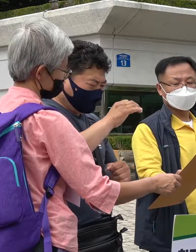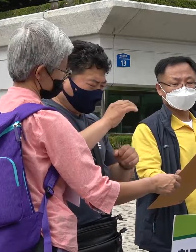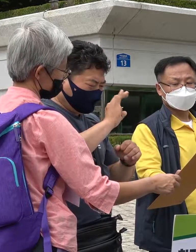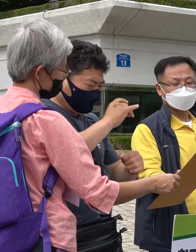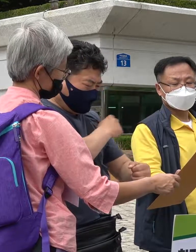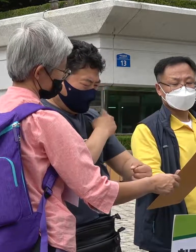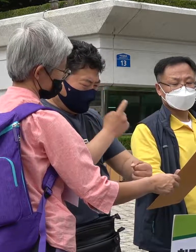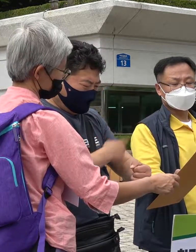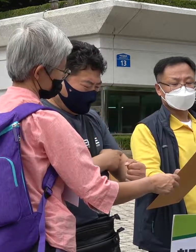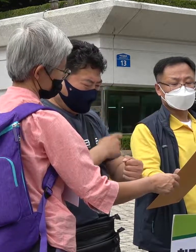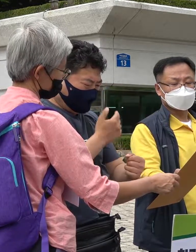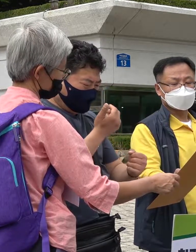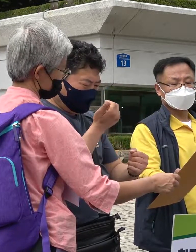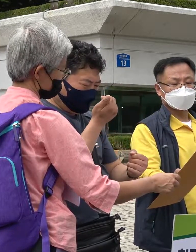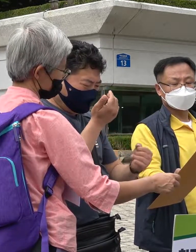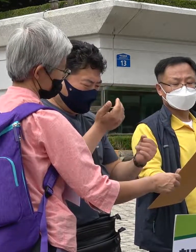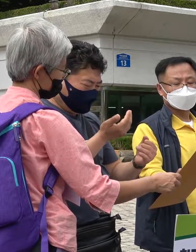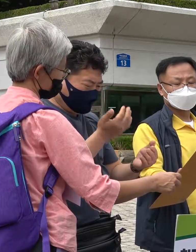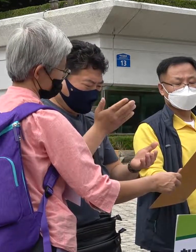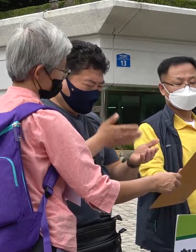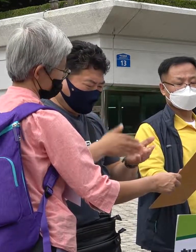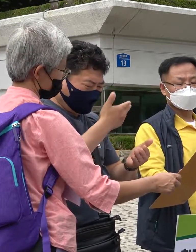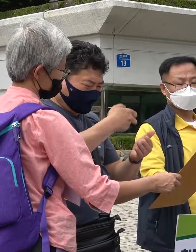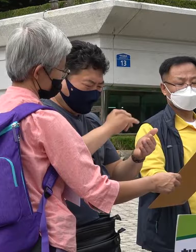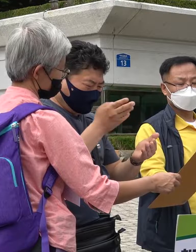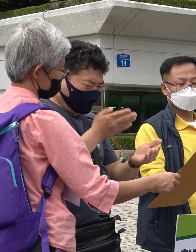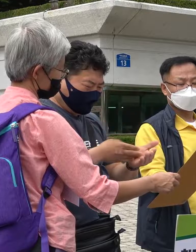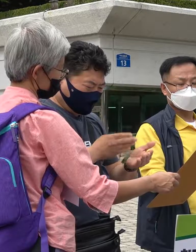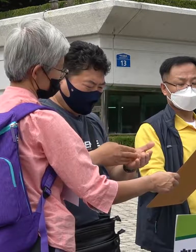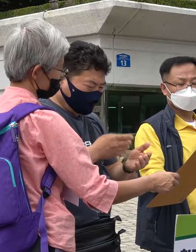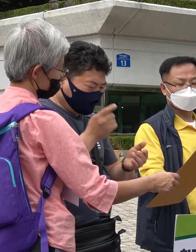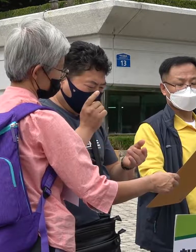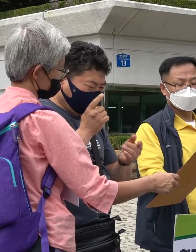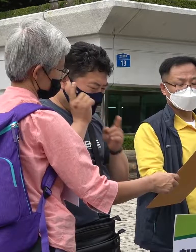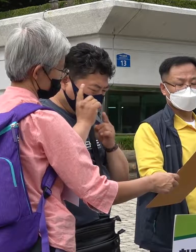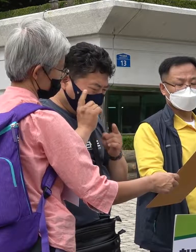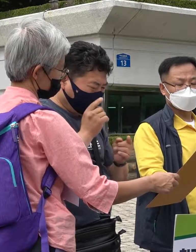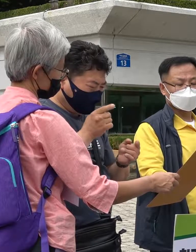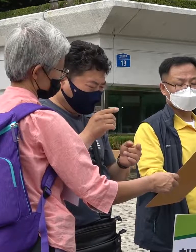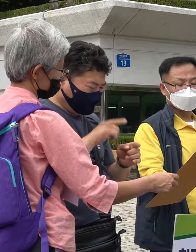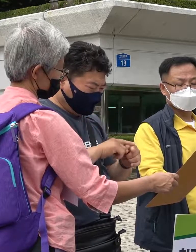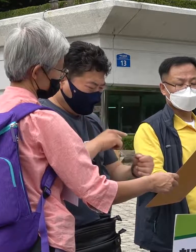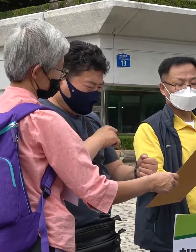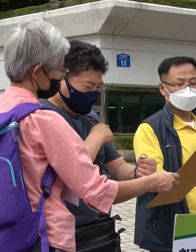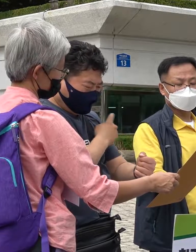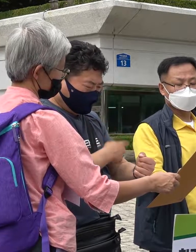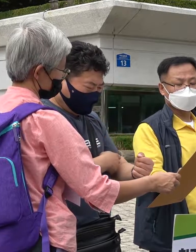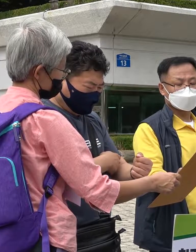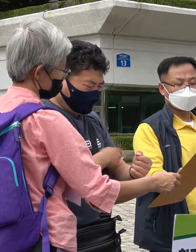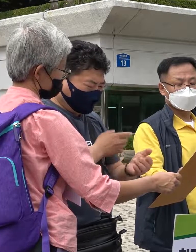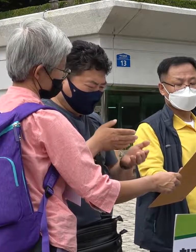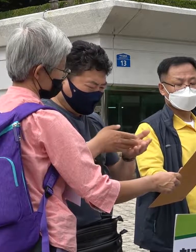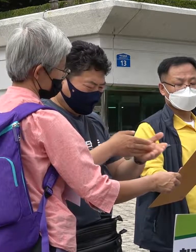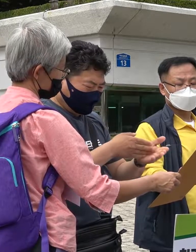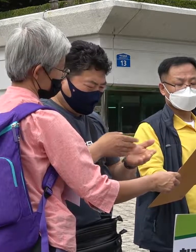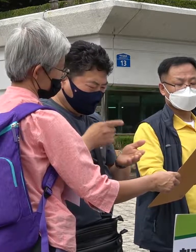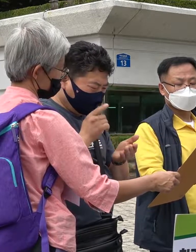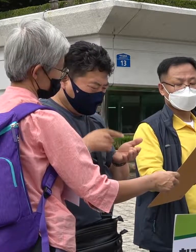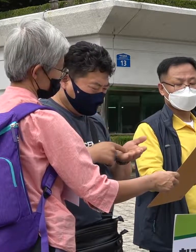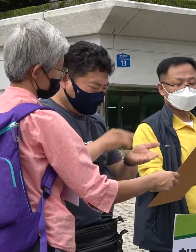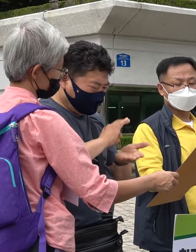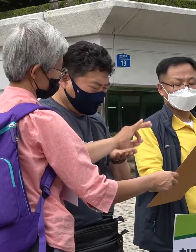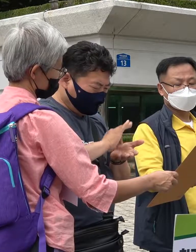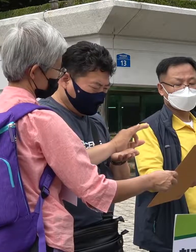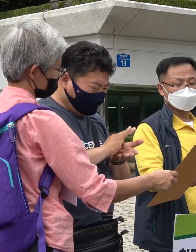국가인권위원회가 9시 뉴스에 수어 통역을 제공하라고 공고했다는 소식을 들었습니다. 그래서 수어를 사용하는 농민을